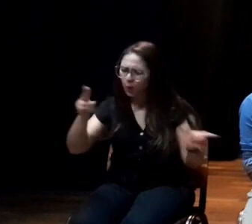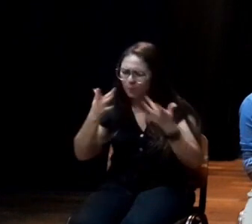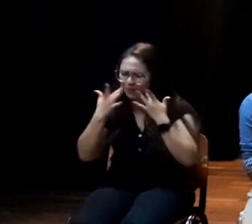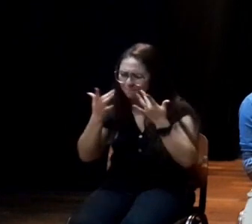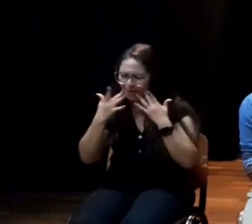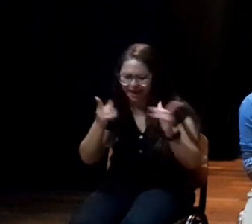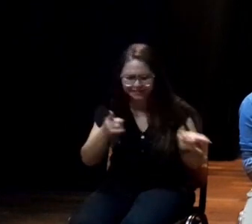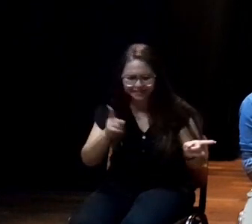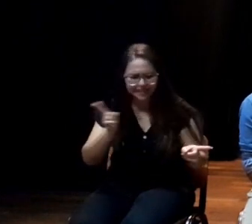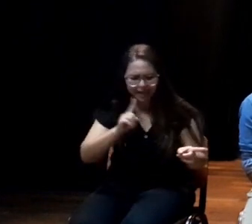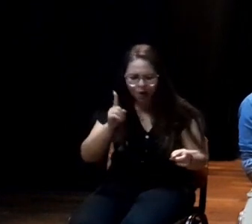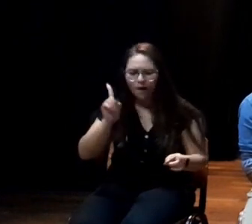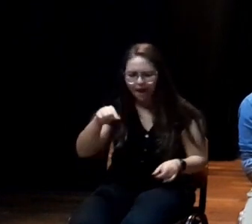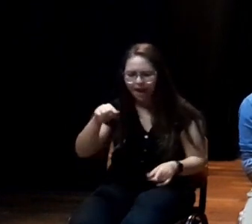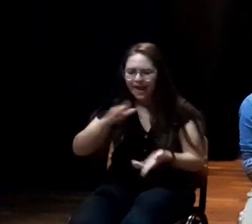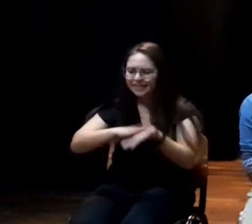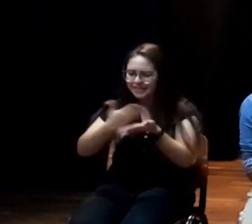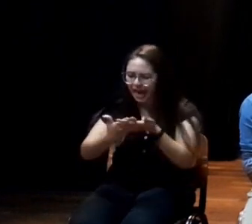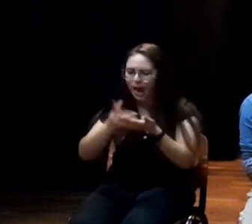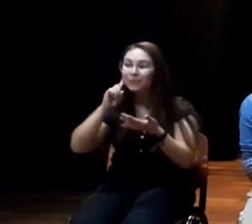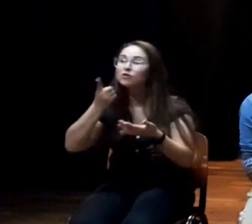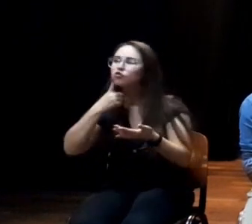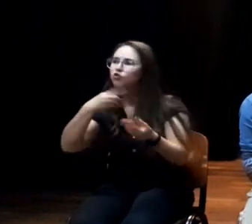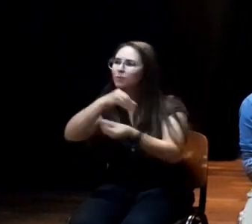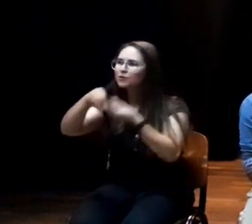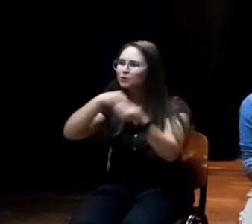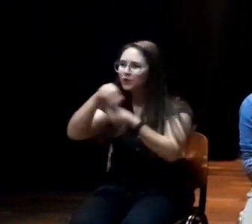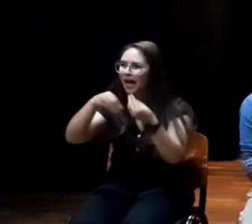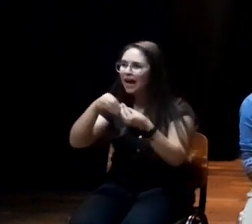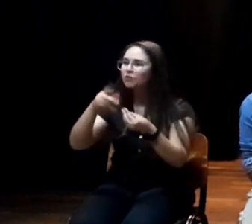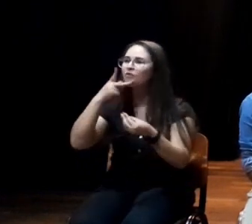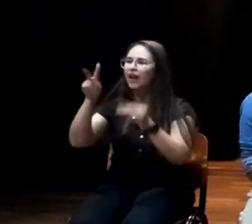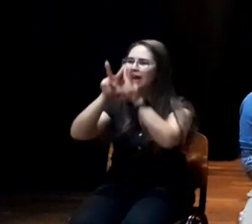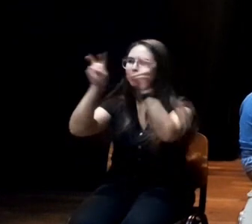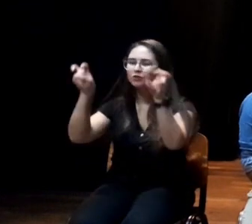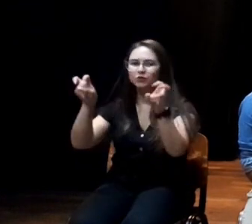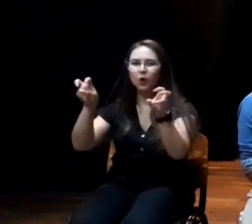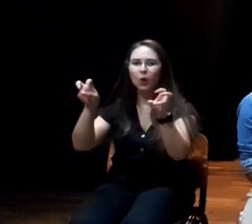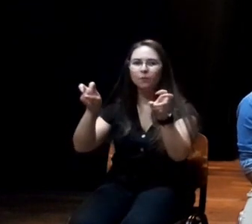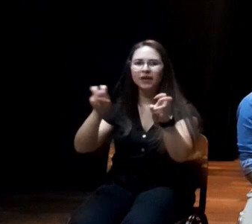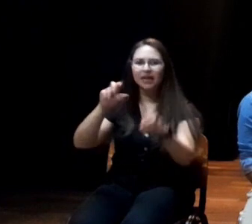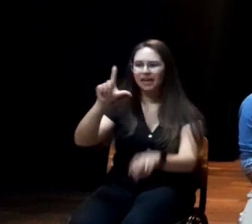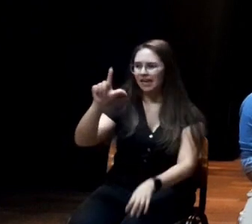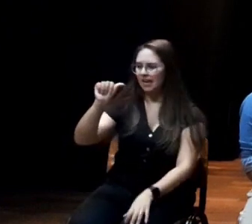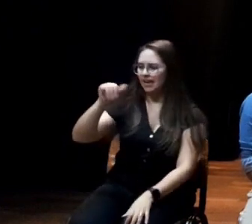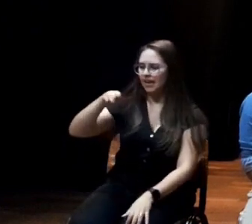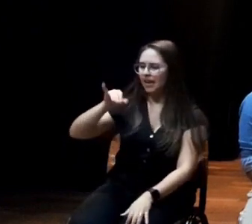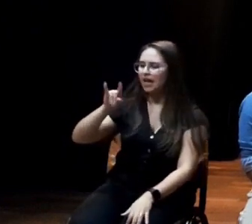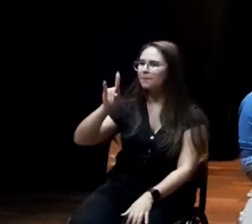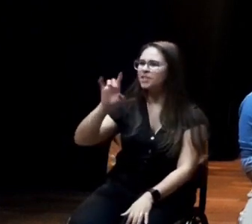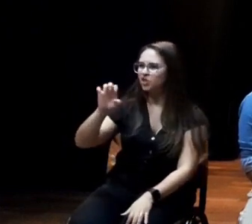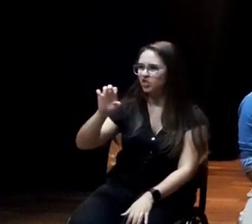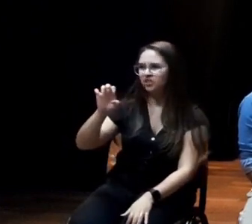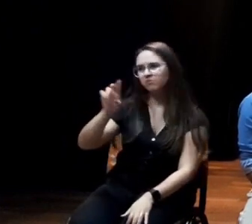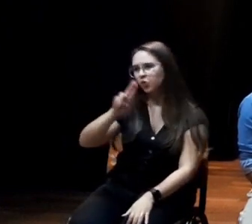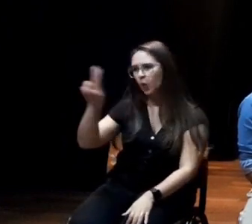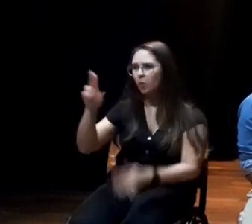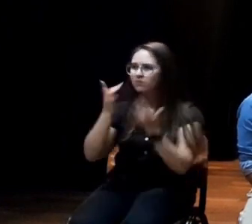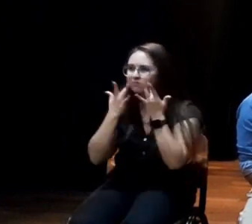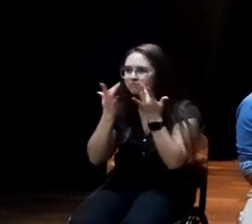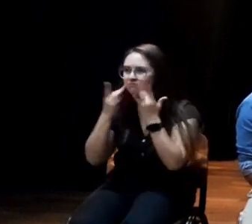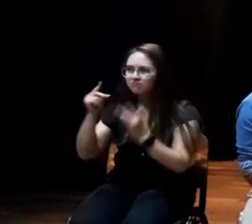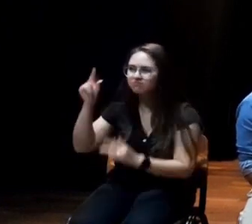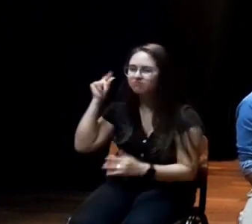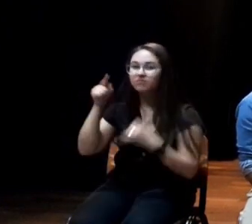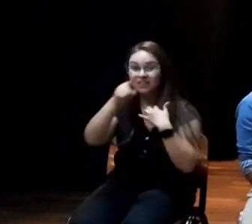Não, essa não, era só com uma galera intérprete surda. Sim, Orfanato. Sim. Orfanato Lamed. E aí, isso é mesmo.